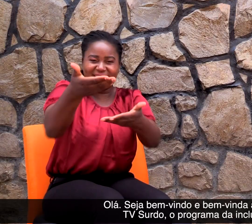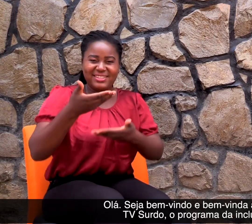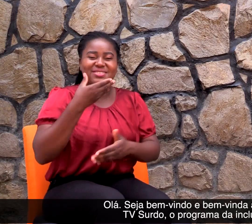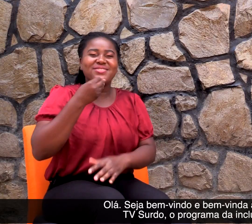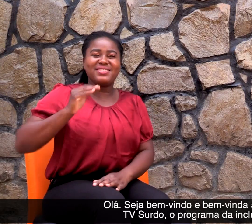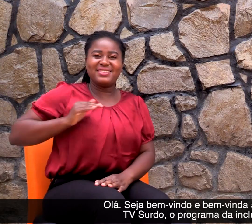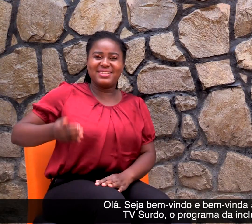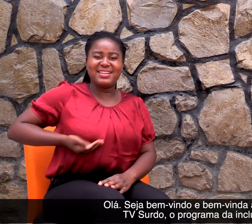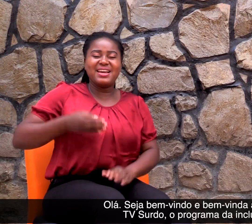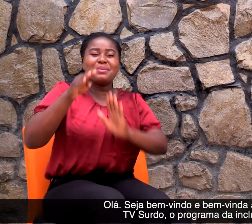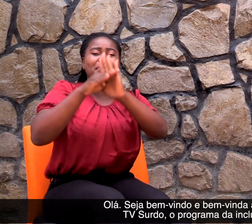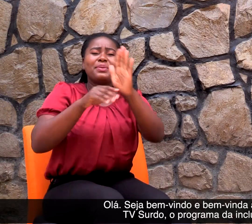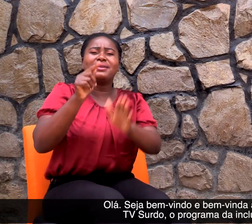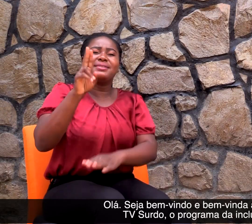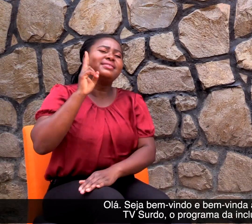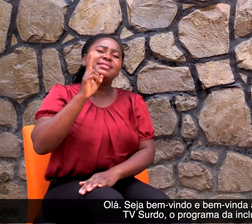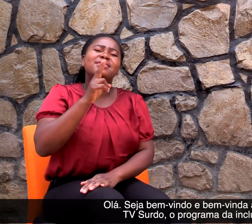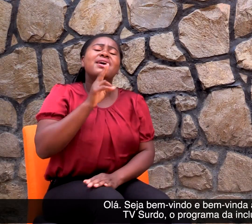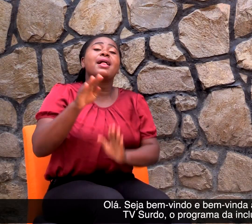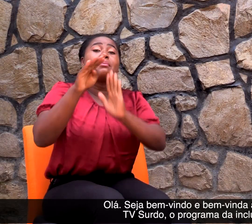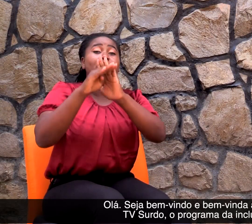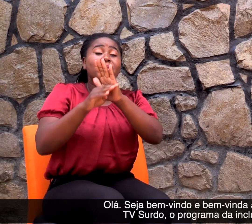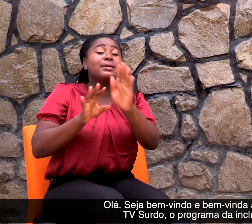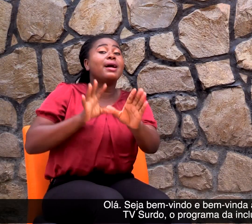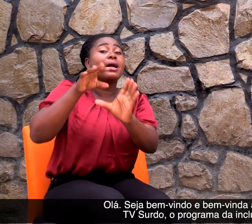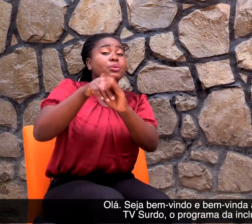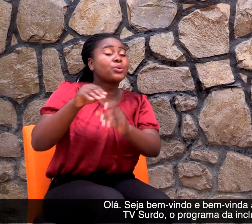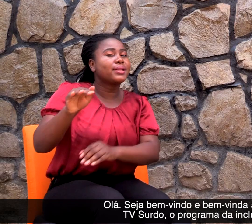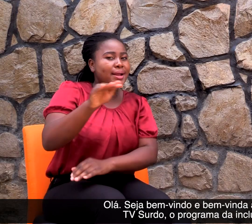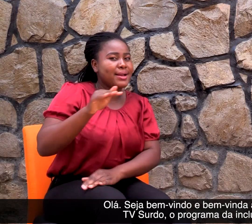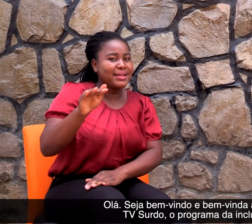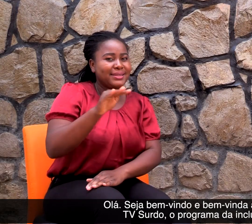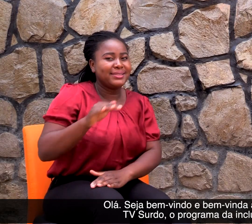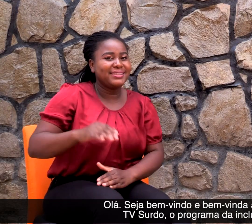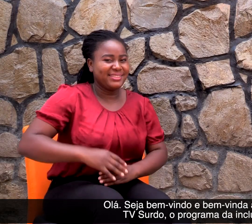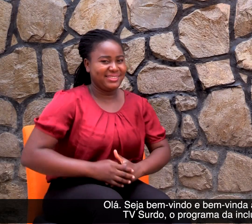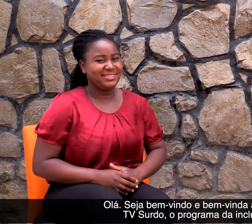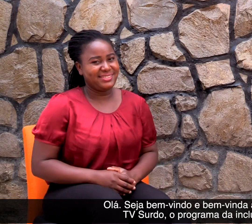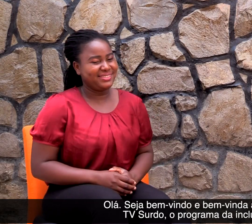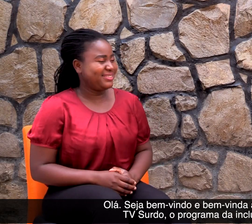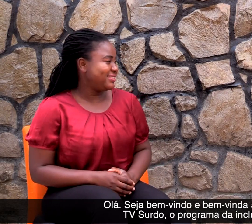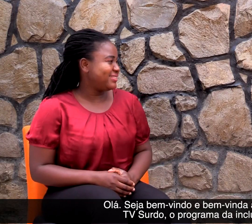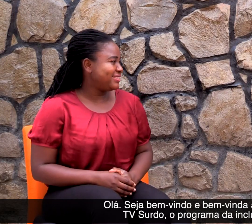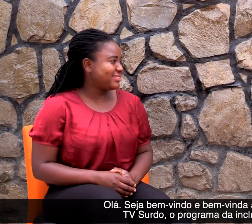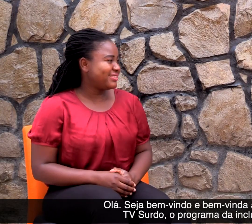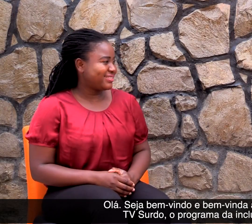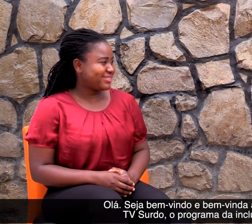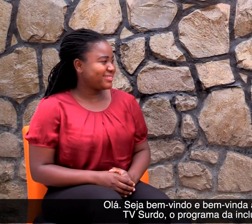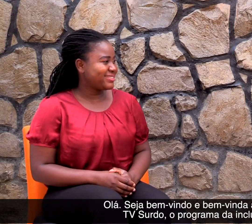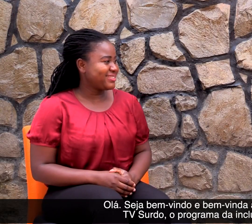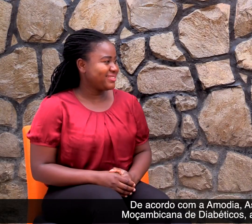Olá, seja bem-vindo e bem-vinda ao programa da TV Surdo, o programa da inclusão social.